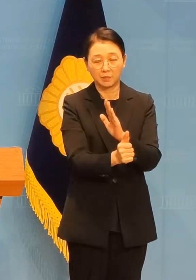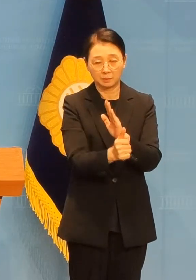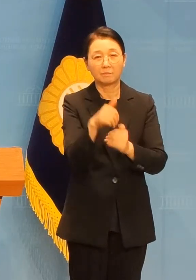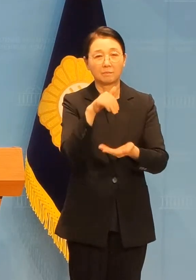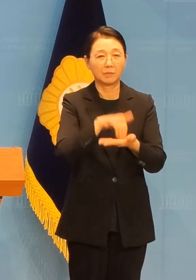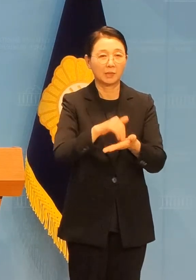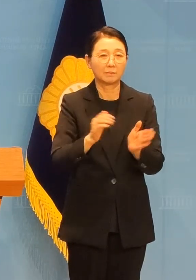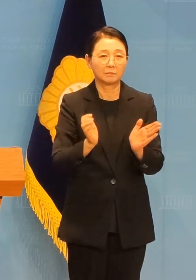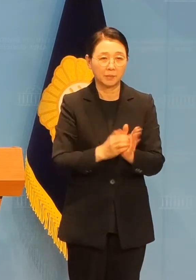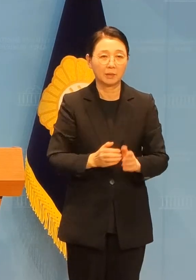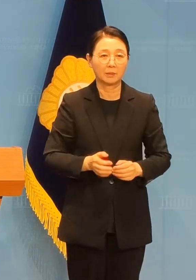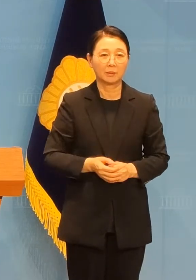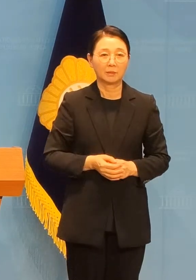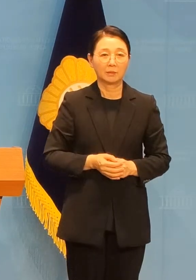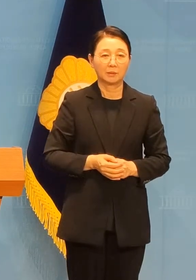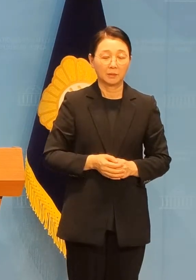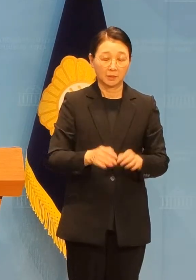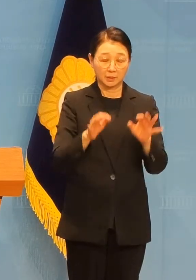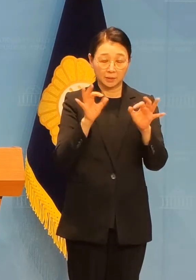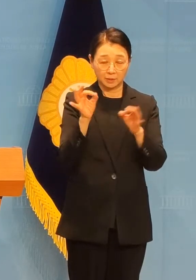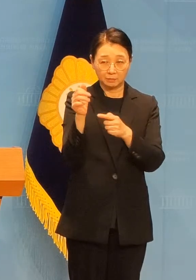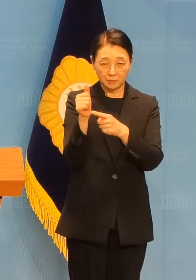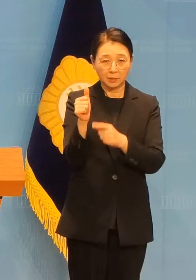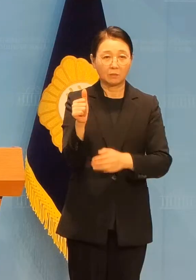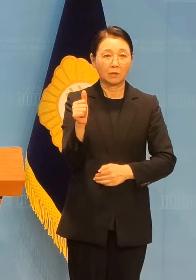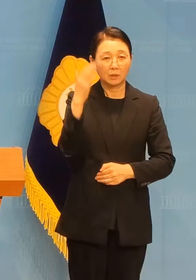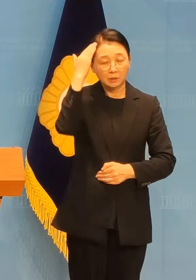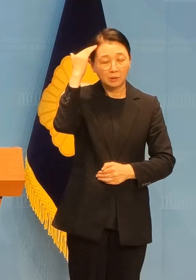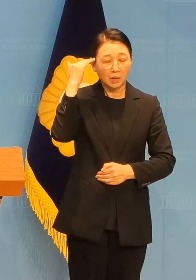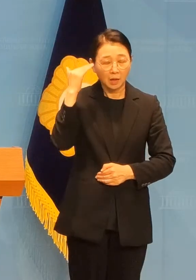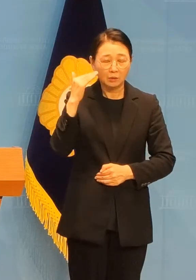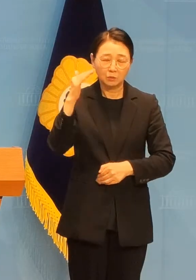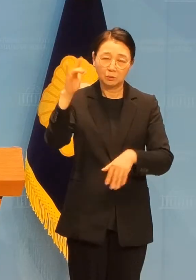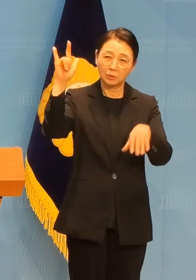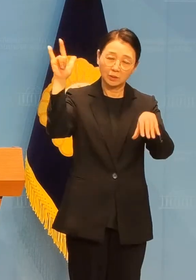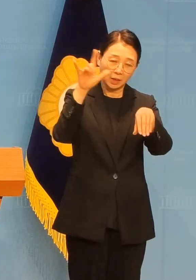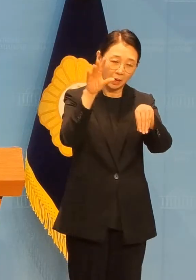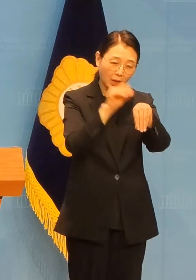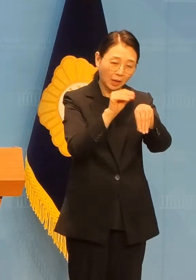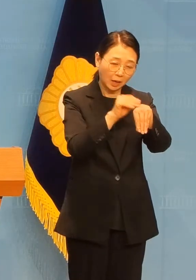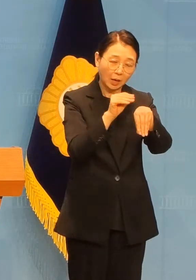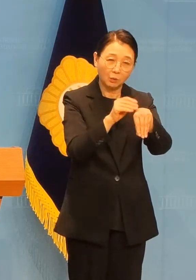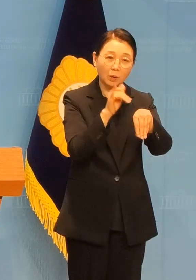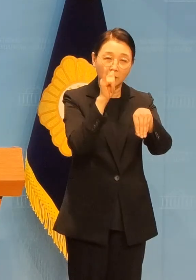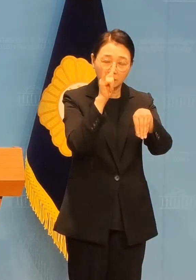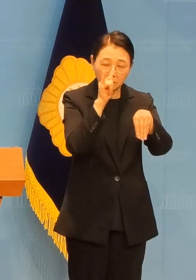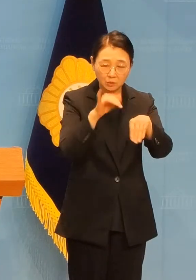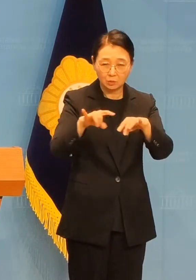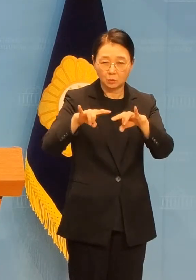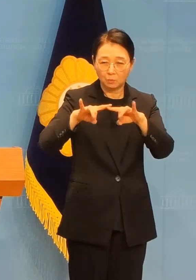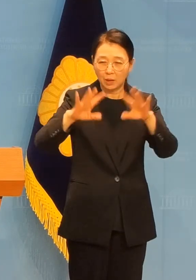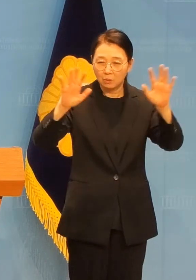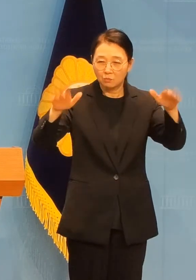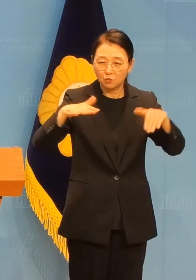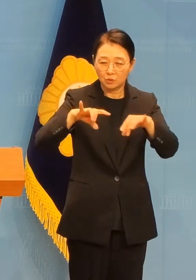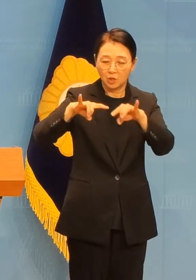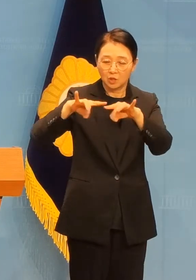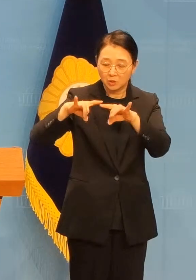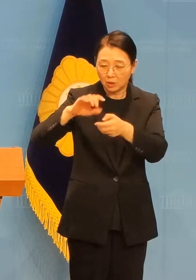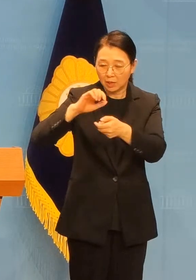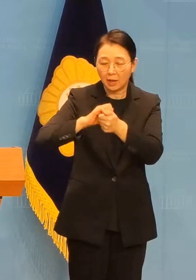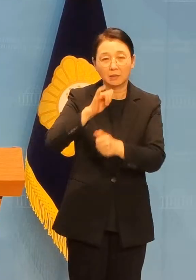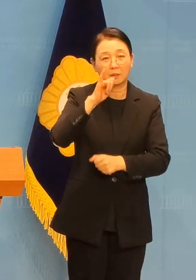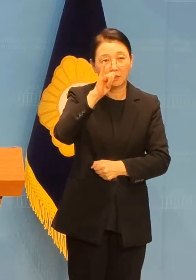반성했습니다. 김 장관은 또한 우리나라의 태양광 여건과 재생에너지의 한계를 언급하며